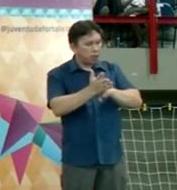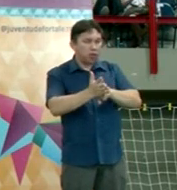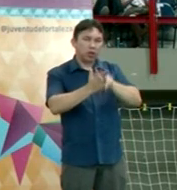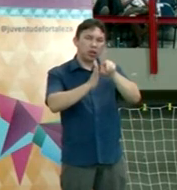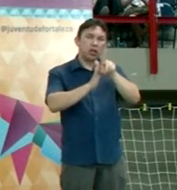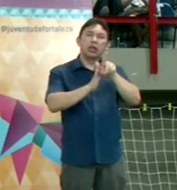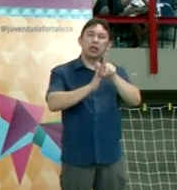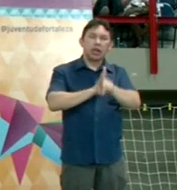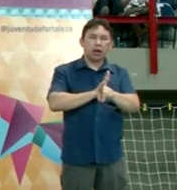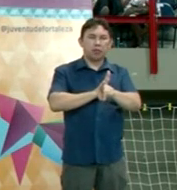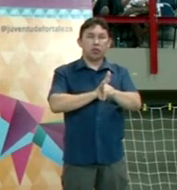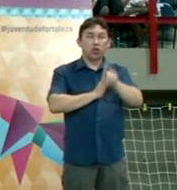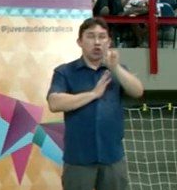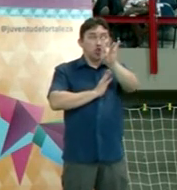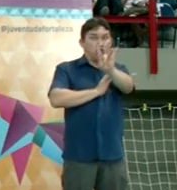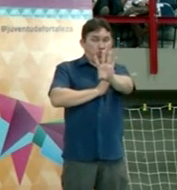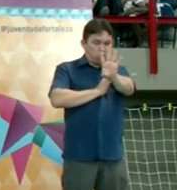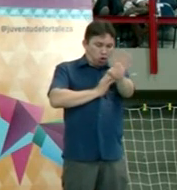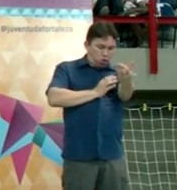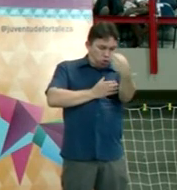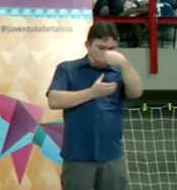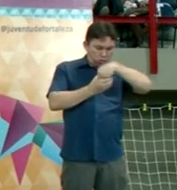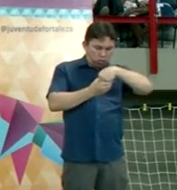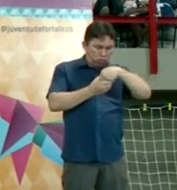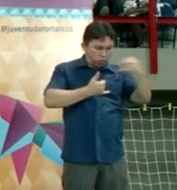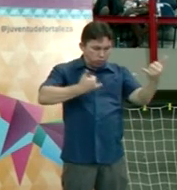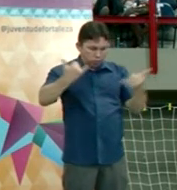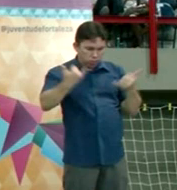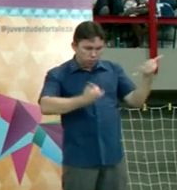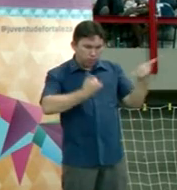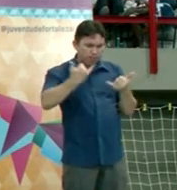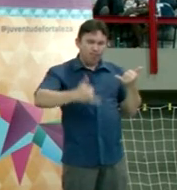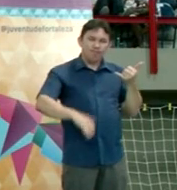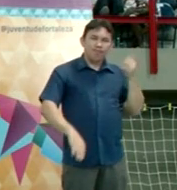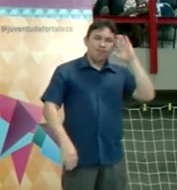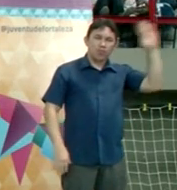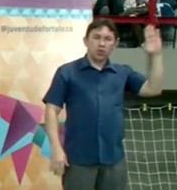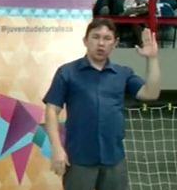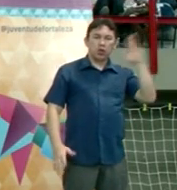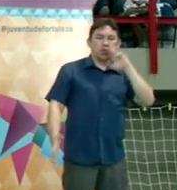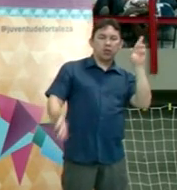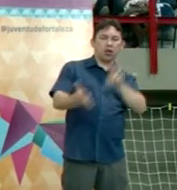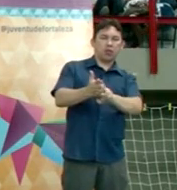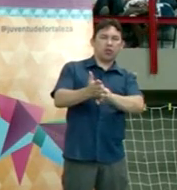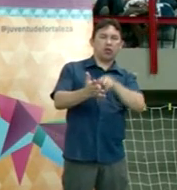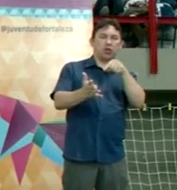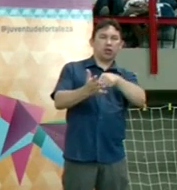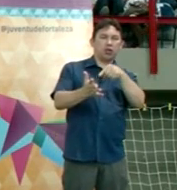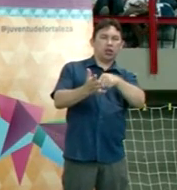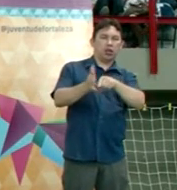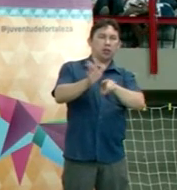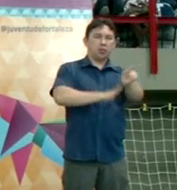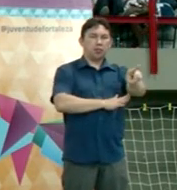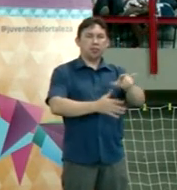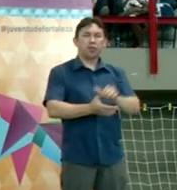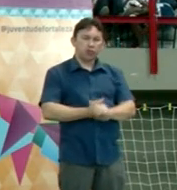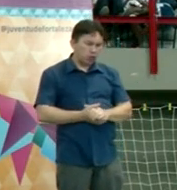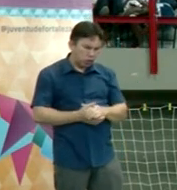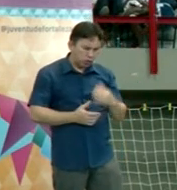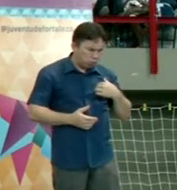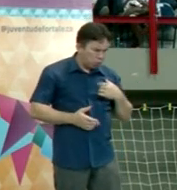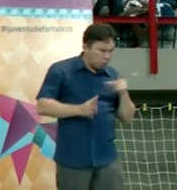questão. E deve conter somente as informações importantes para a resolução da questão. Então, uma questão